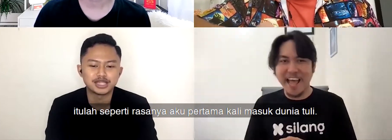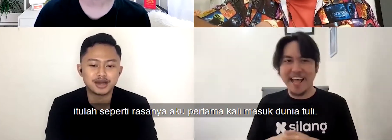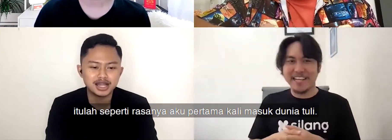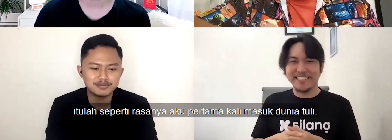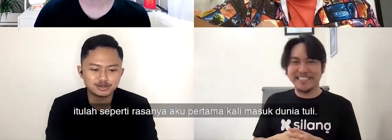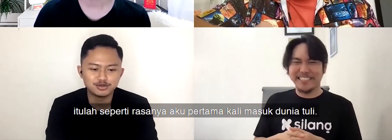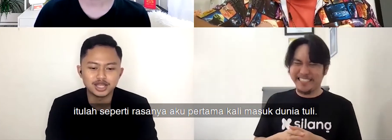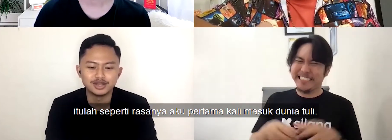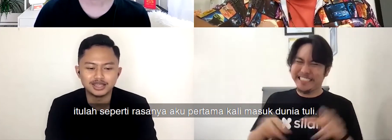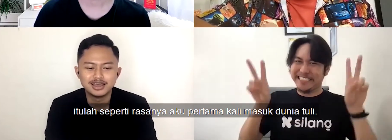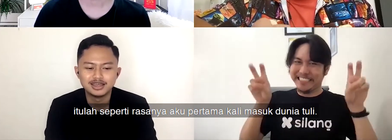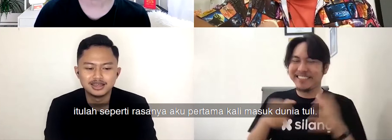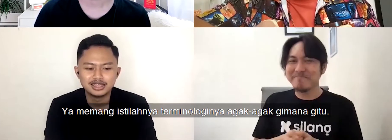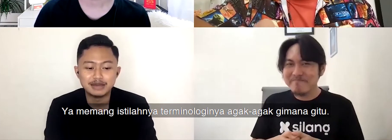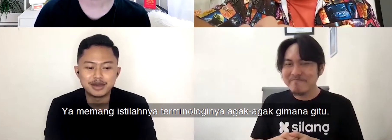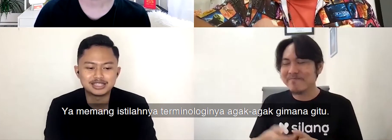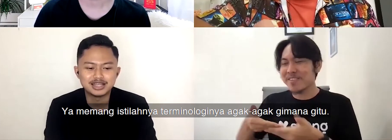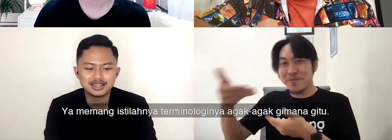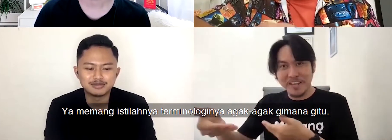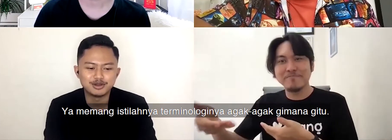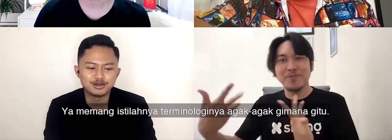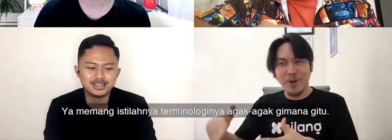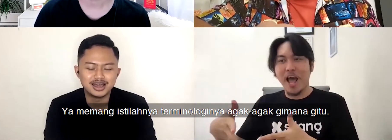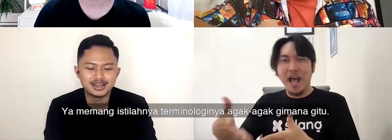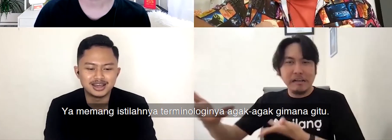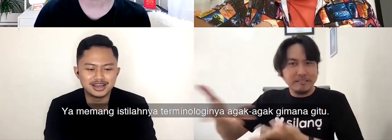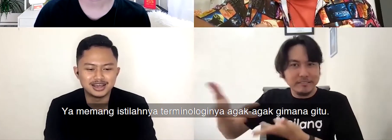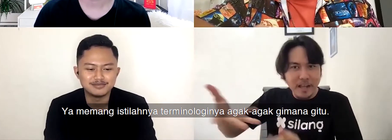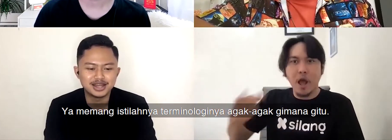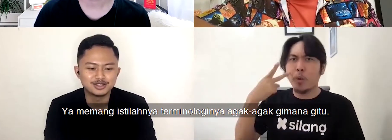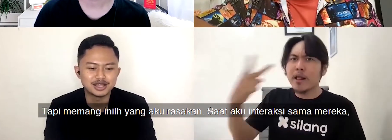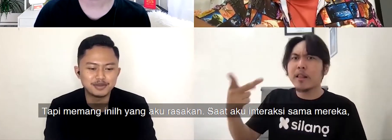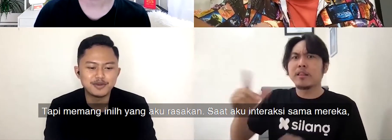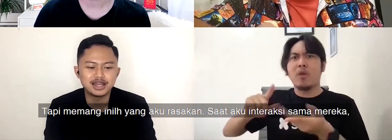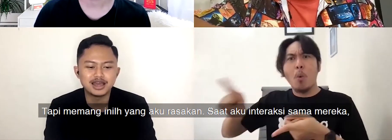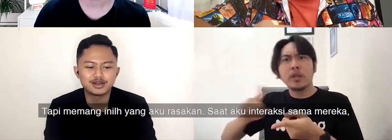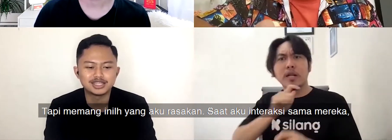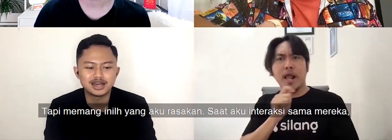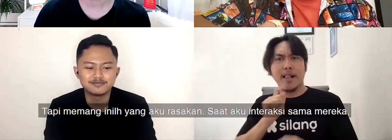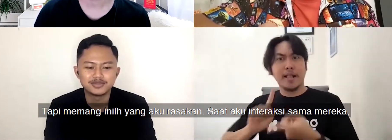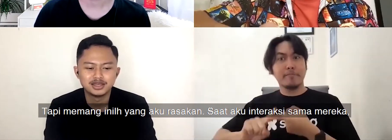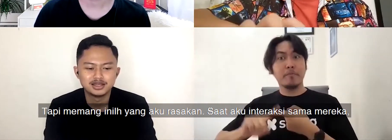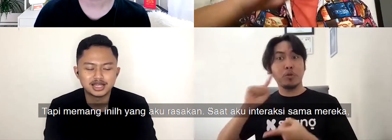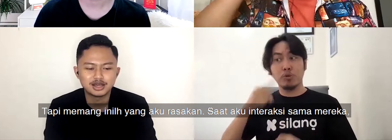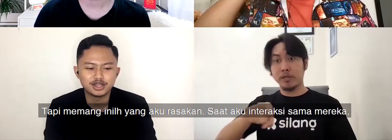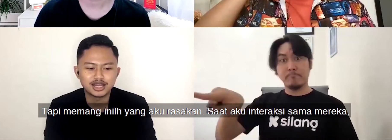rasanya aku pertama kali masuk dunia politik Ia memang istilahnya terminological mana gitu tapi